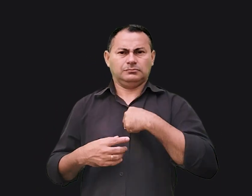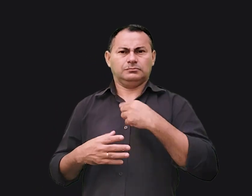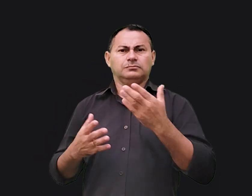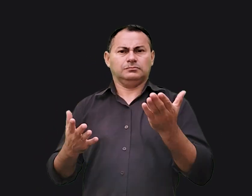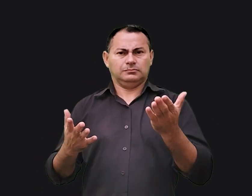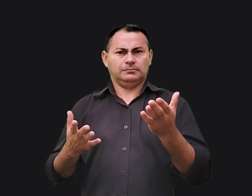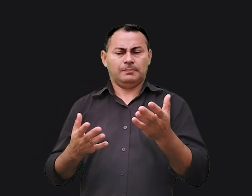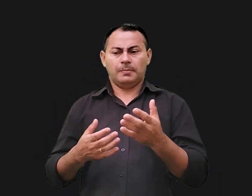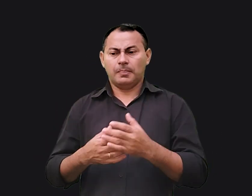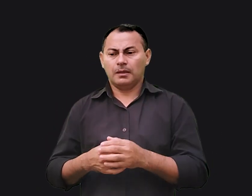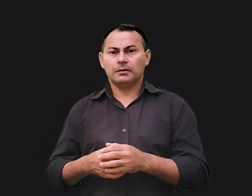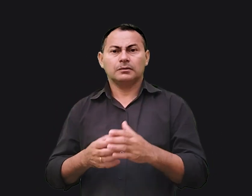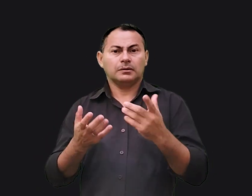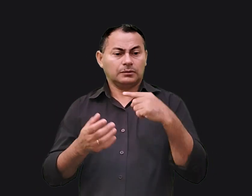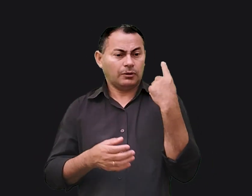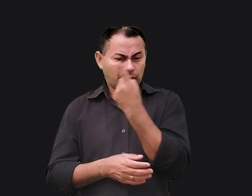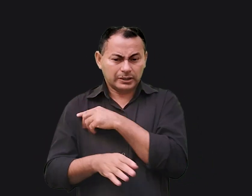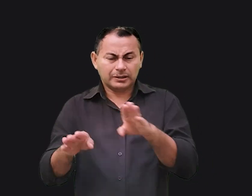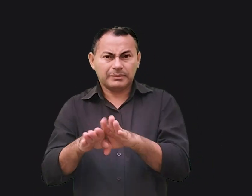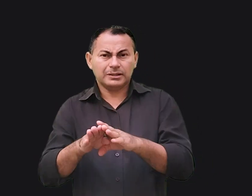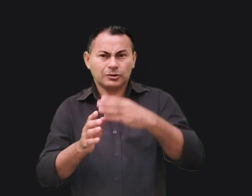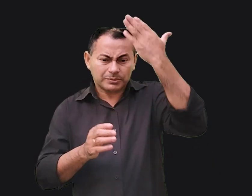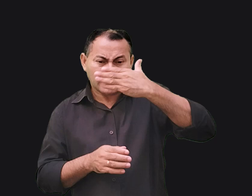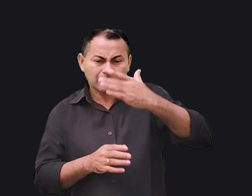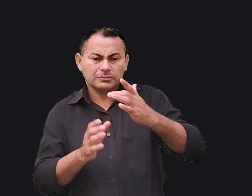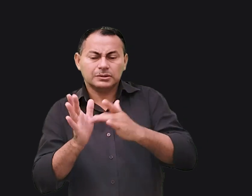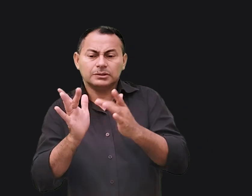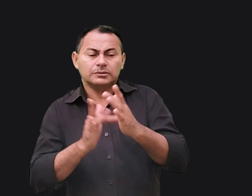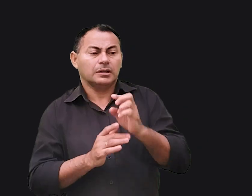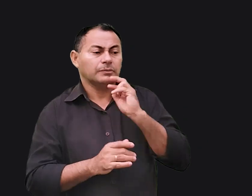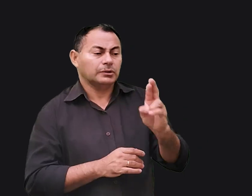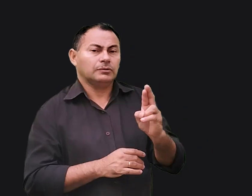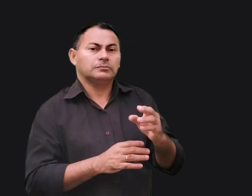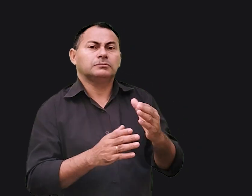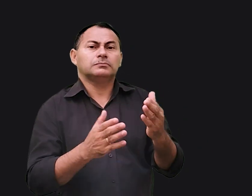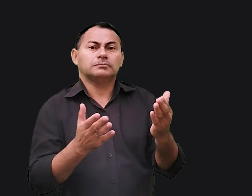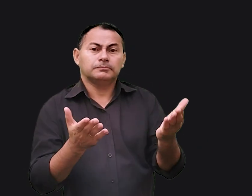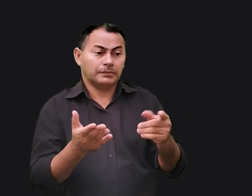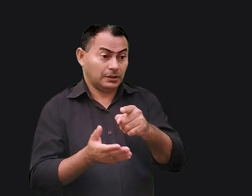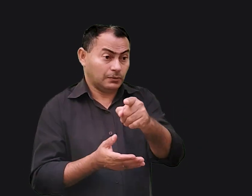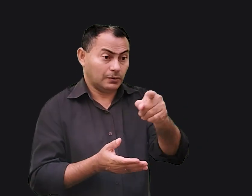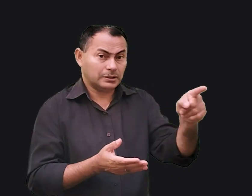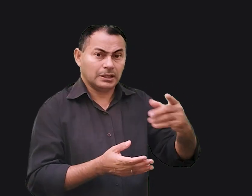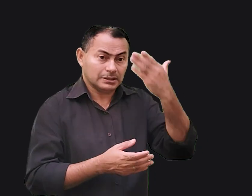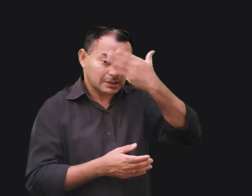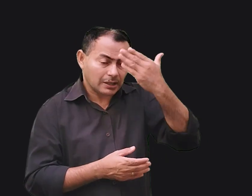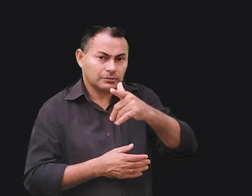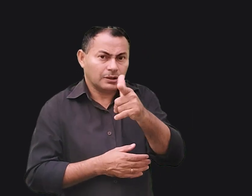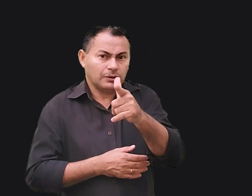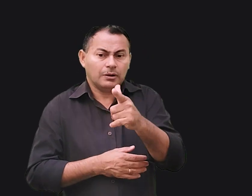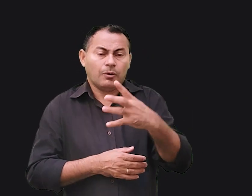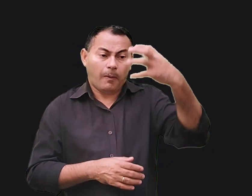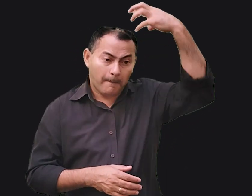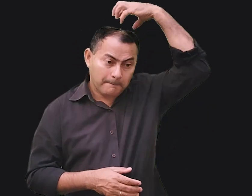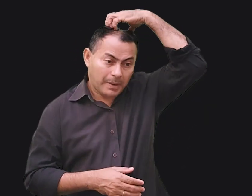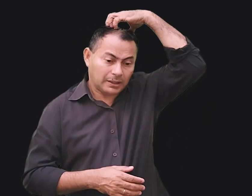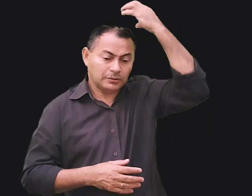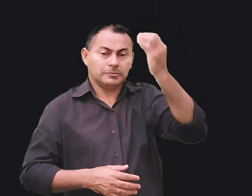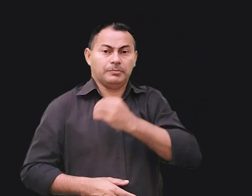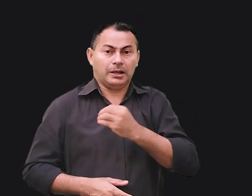atingidos. Acaso nós também somos cegos? Jesus respondeu: Se vocês fossem cegos, não seriam culpados de pecado,